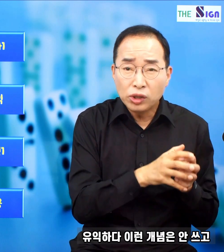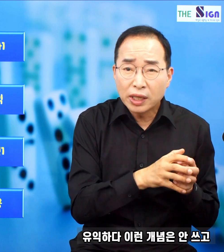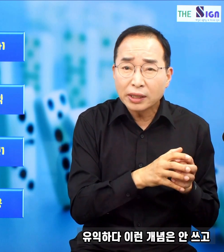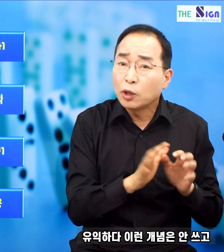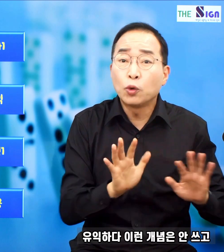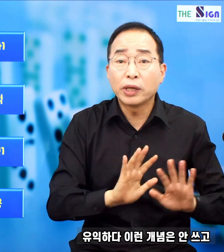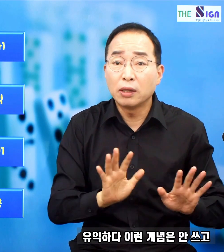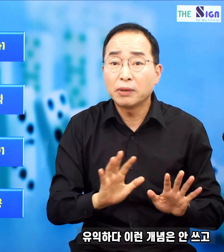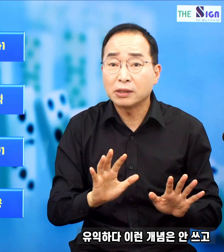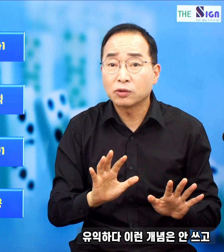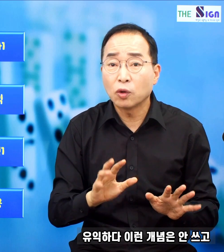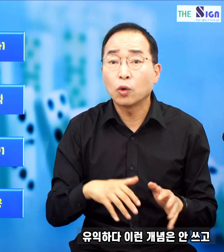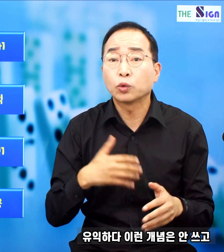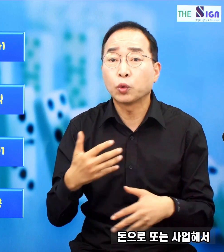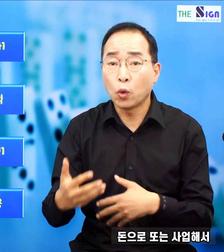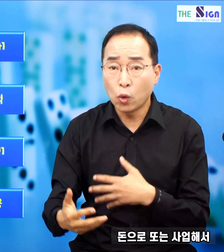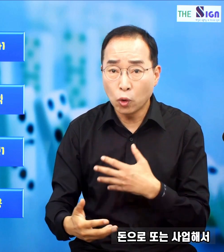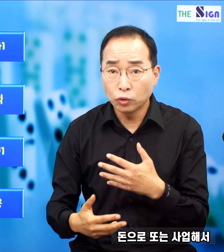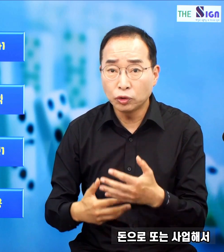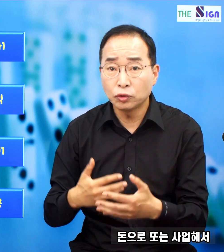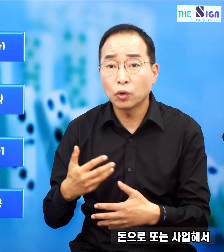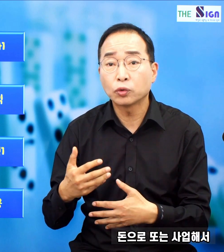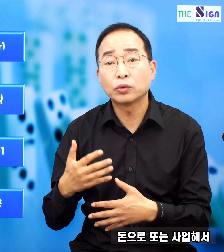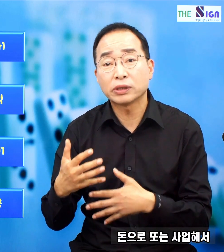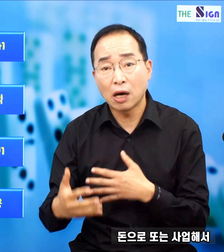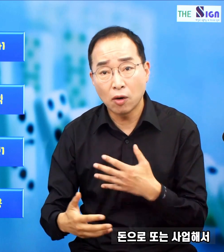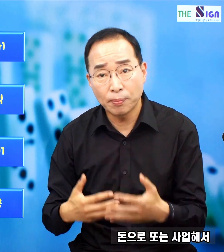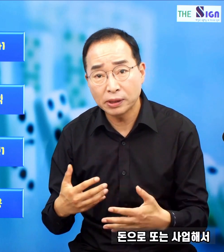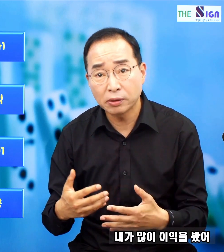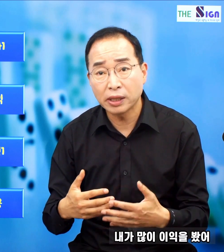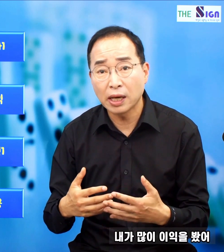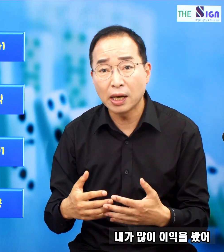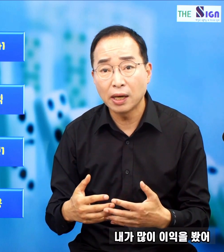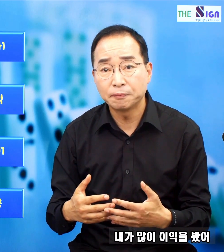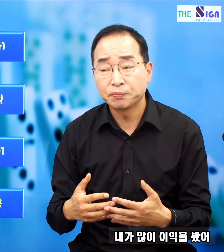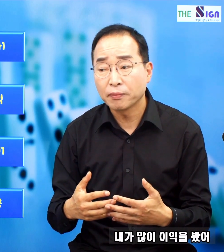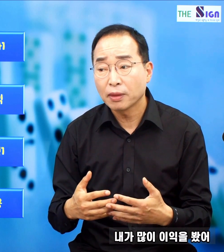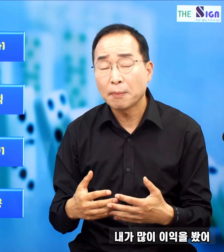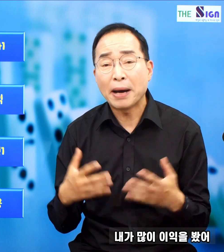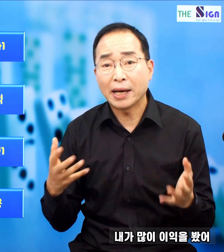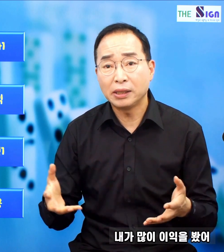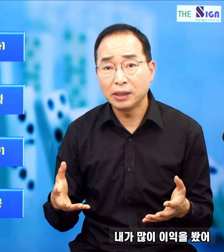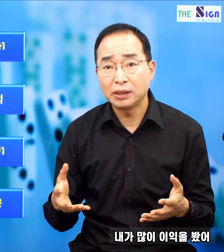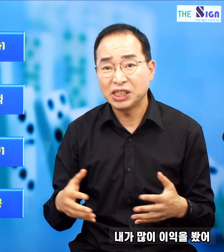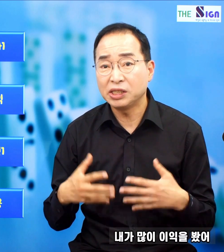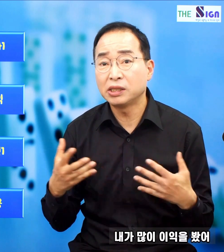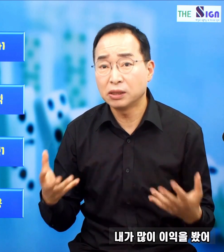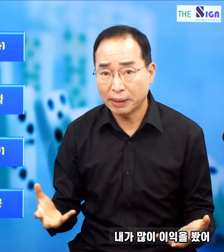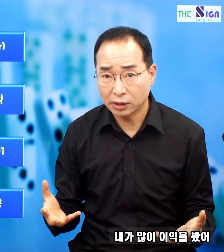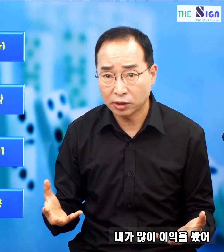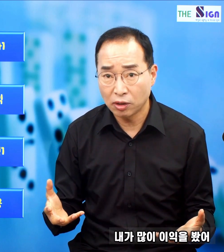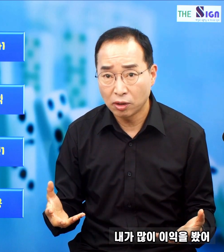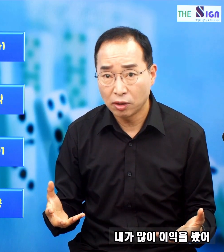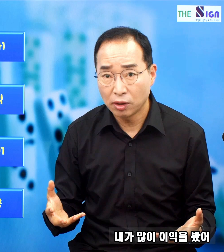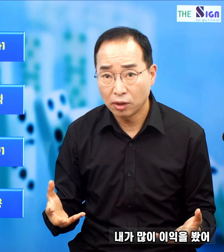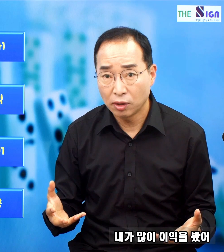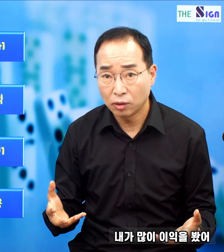유익하다 이런 개념을 안 쓰고 돈으로 또는 사업해서 내가 많이 이익을 봤어, 돈